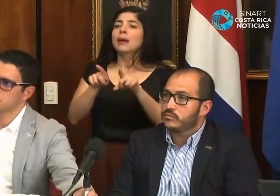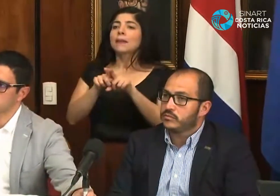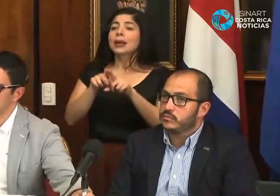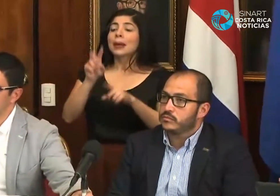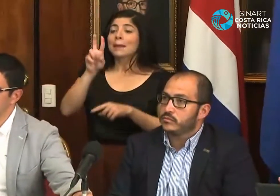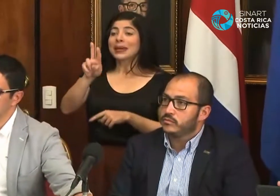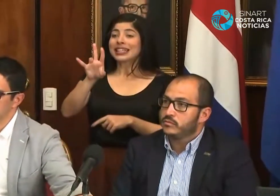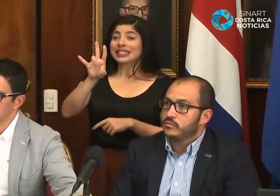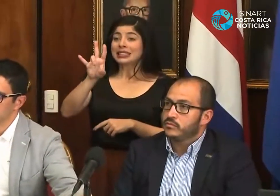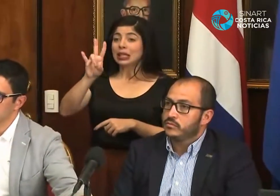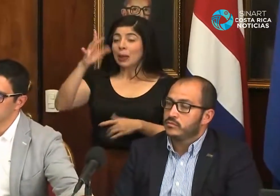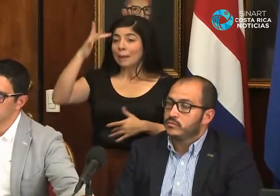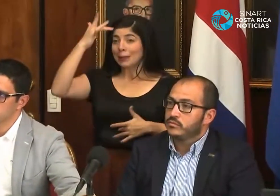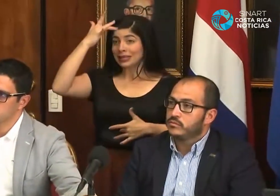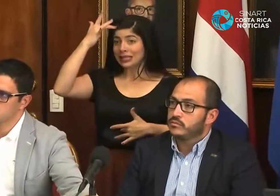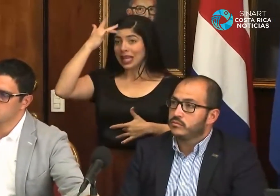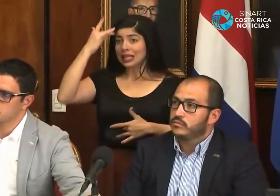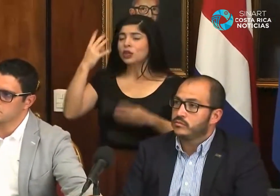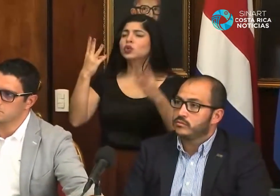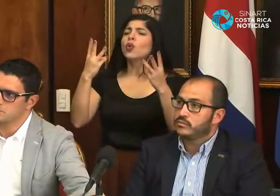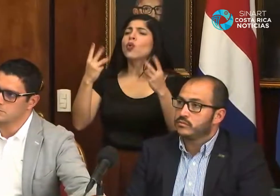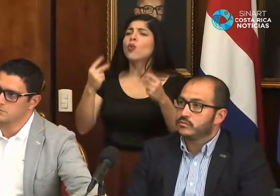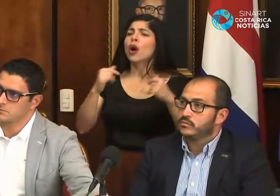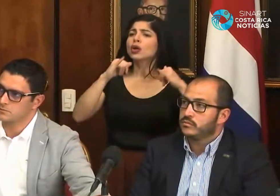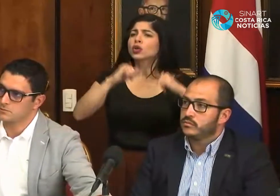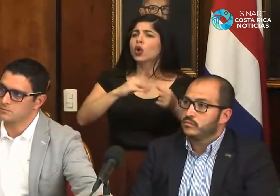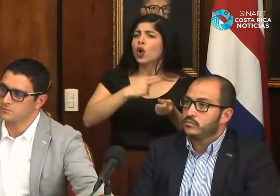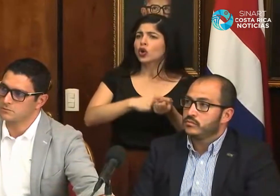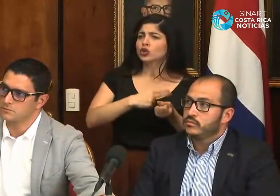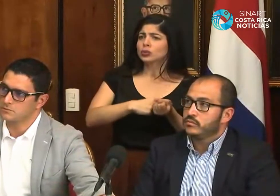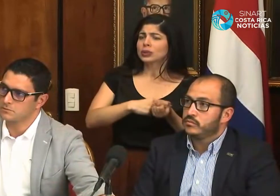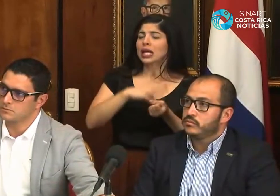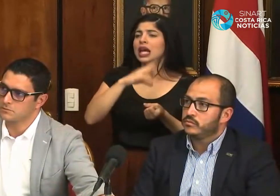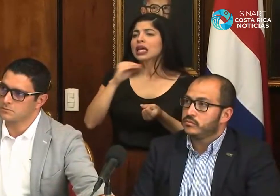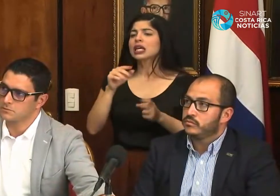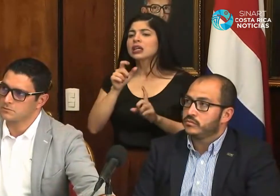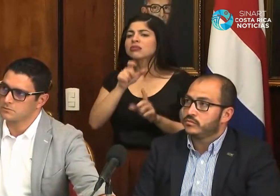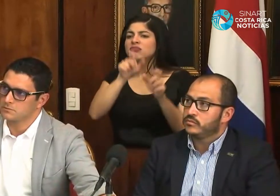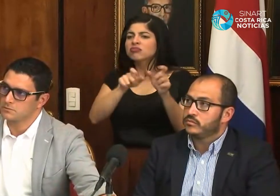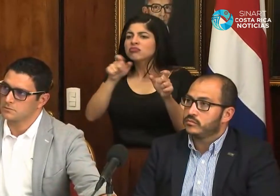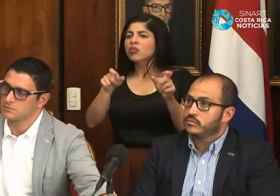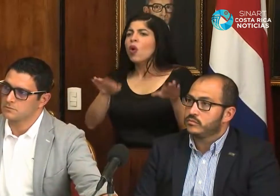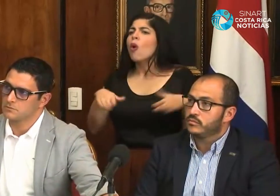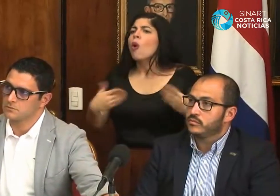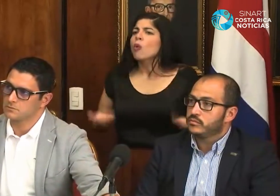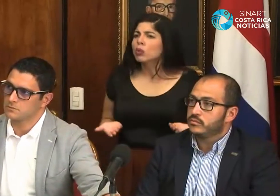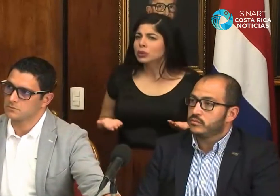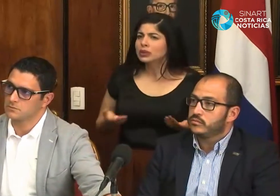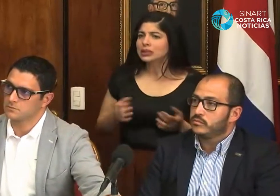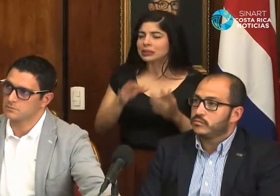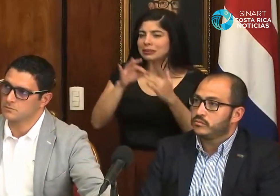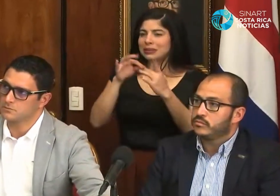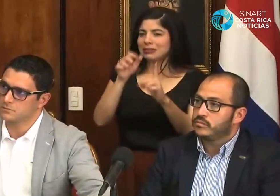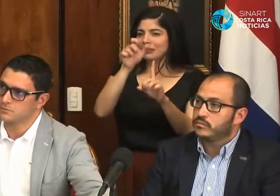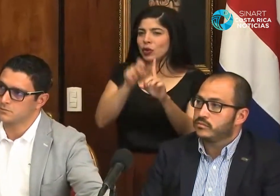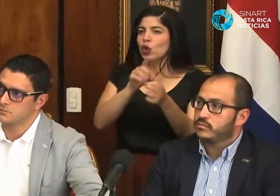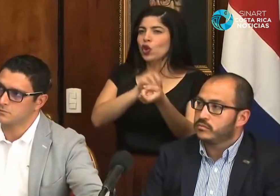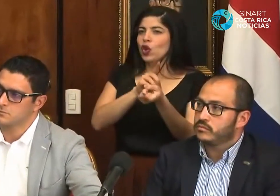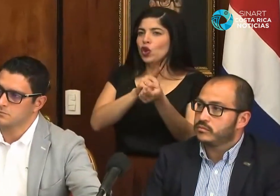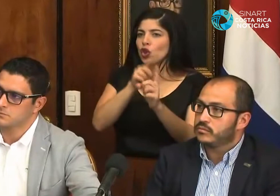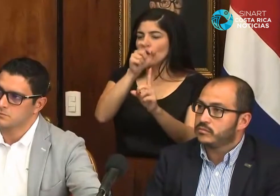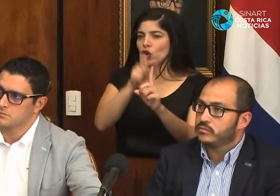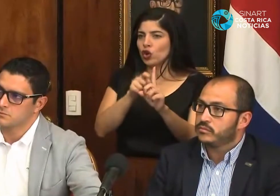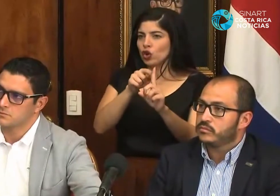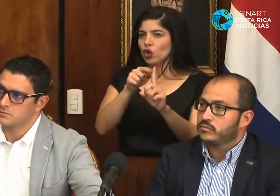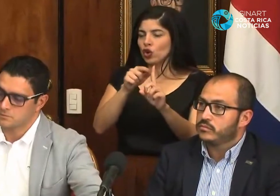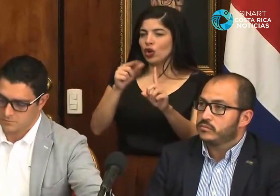estos 27 pacientes, de ellos cuántos se mantienen hospitalizados y principalmente la condición que ha tenido el doctor durante las últimas horas,